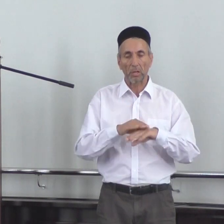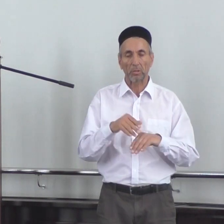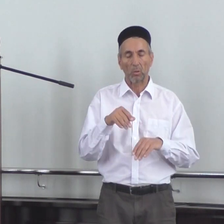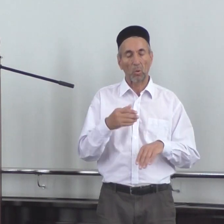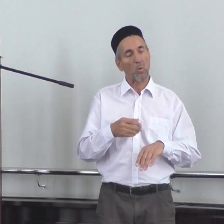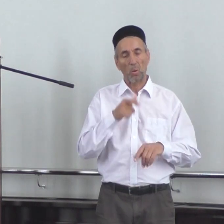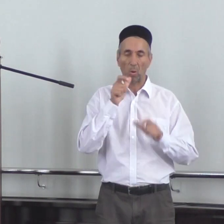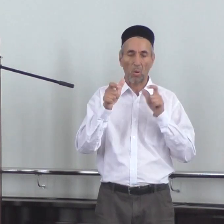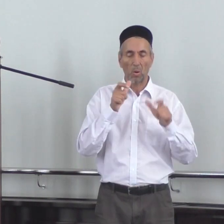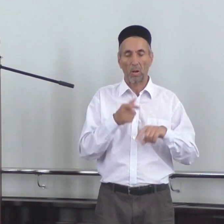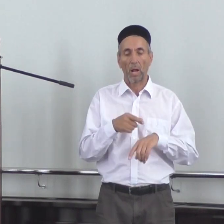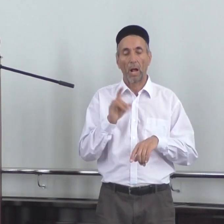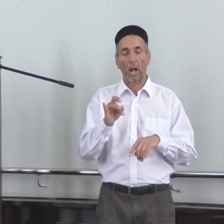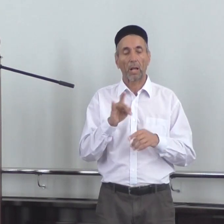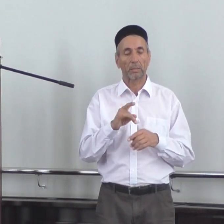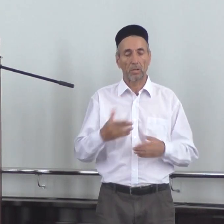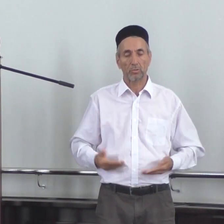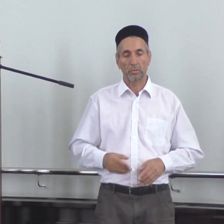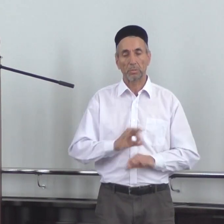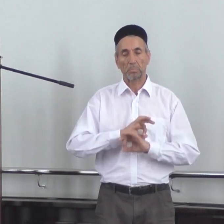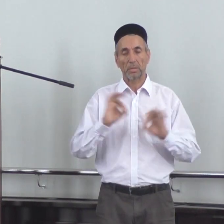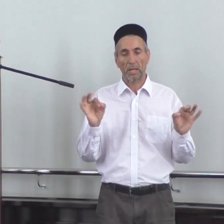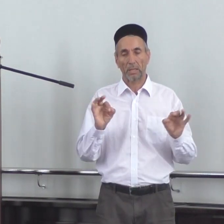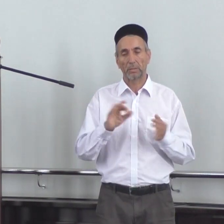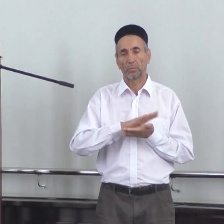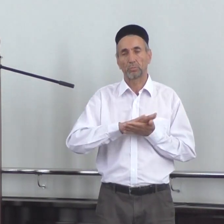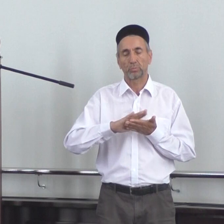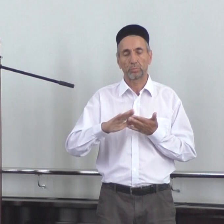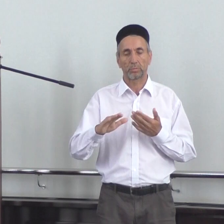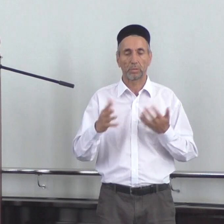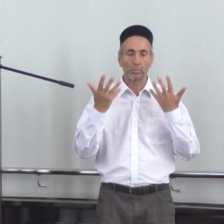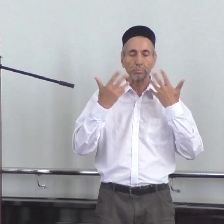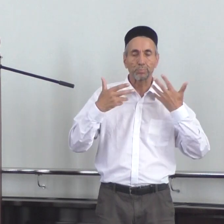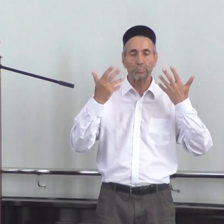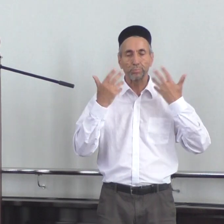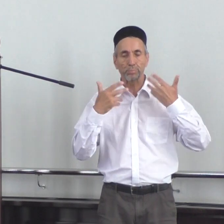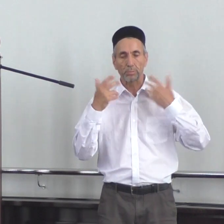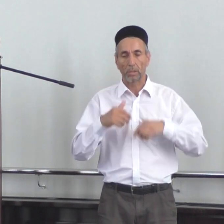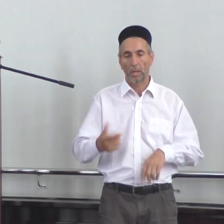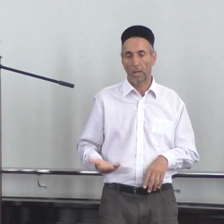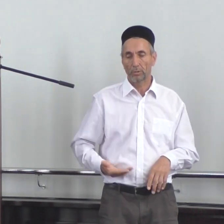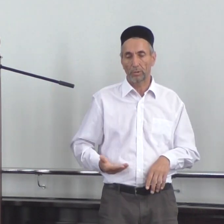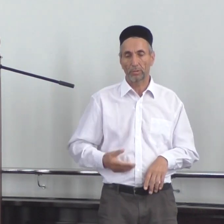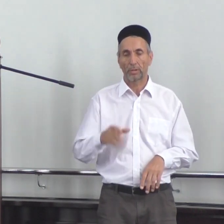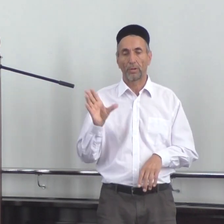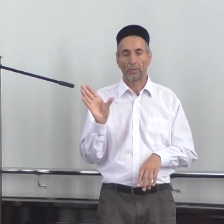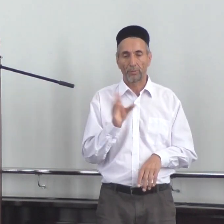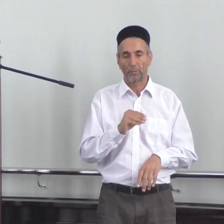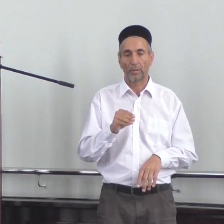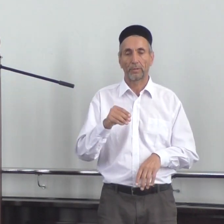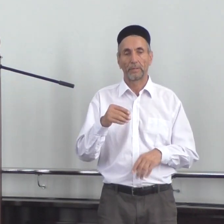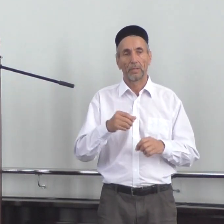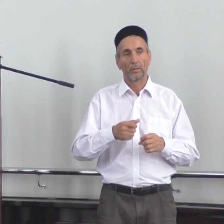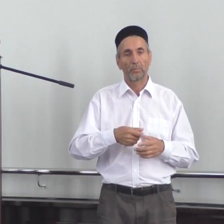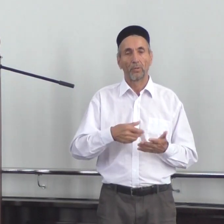безнең ак матур тормыш барса, әйбәт кенә, кайгы килмәсен әле, кайгы килмәсен әле. Яшел ут янсын әле, яшел